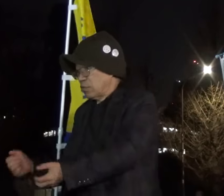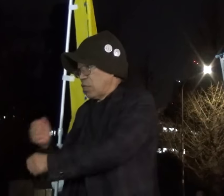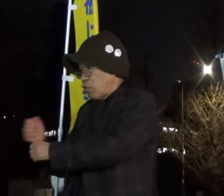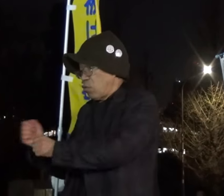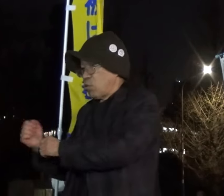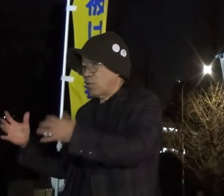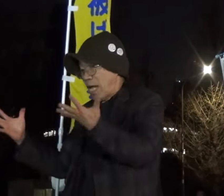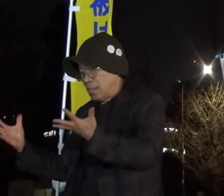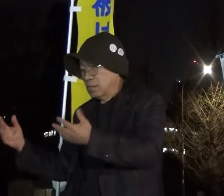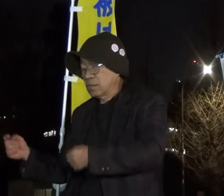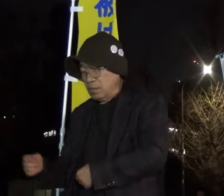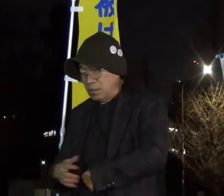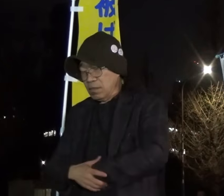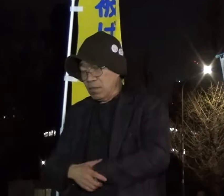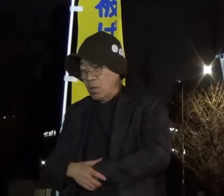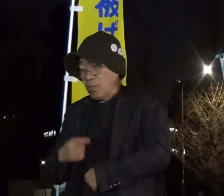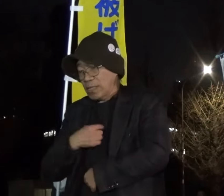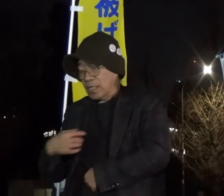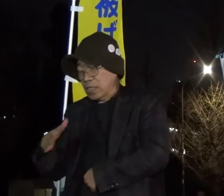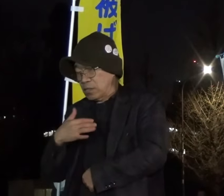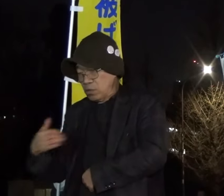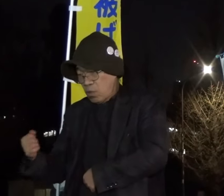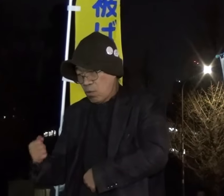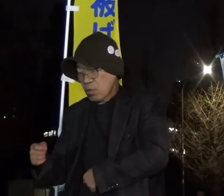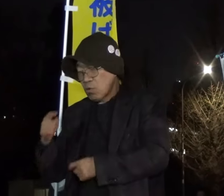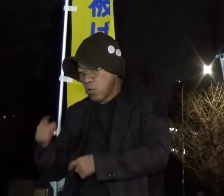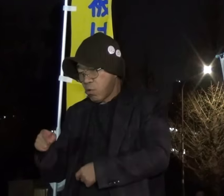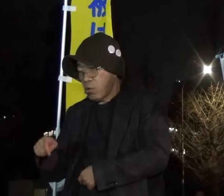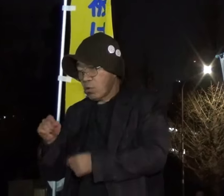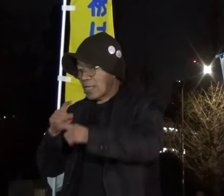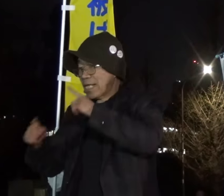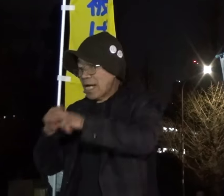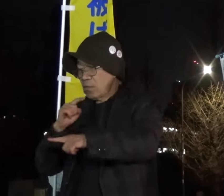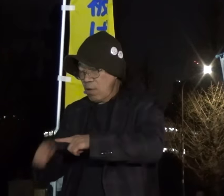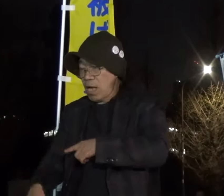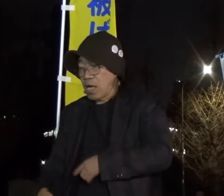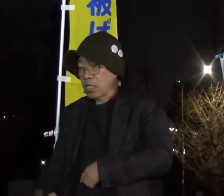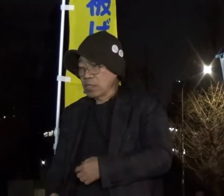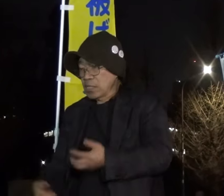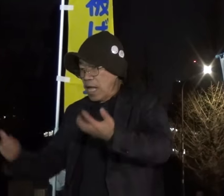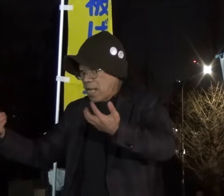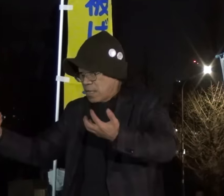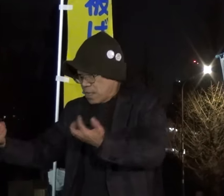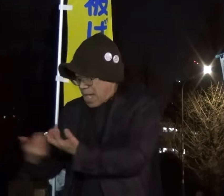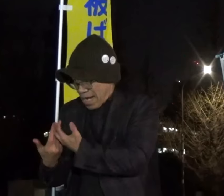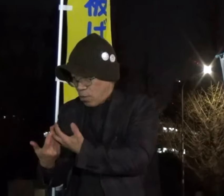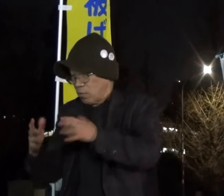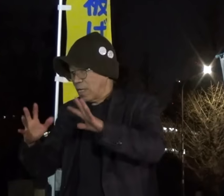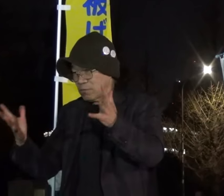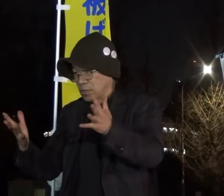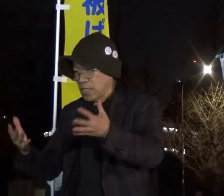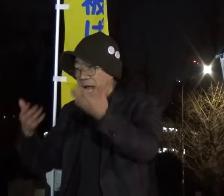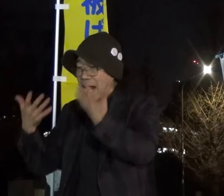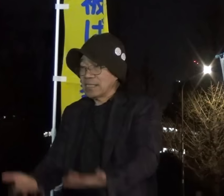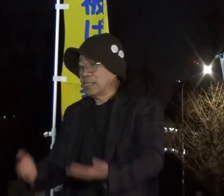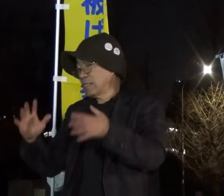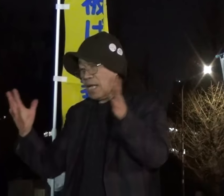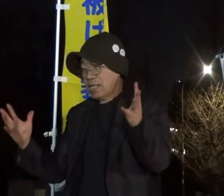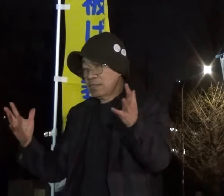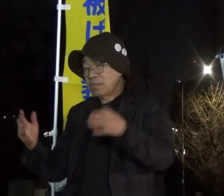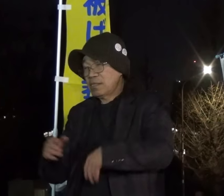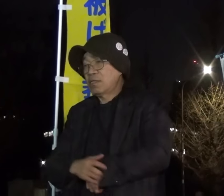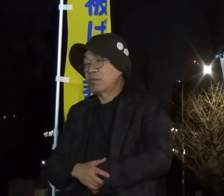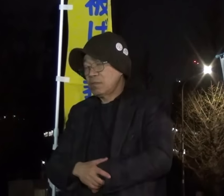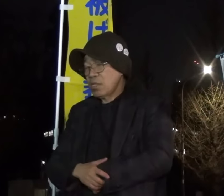やはり私たちのこの戦いは抵抗なくして安全なしですね。